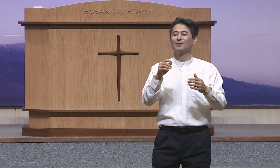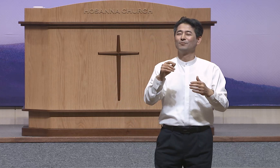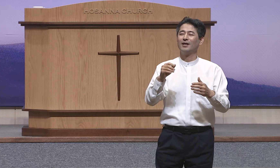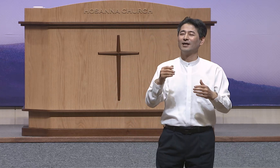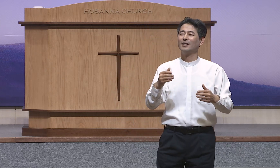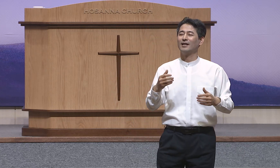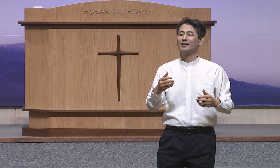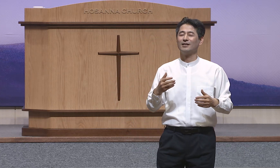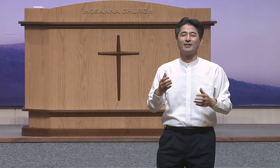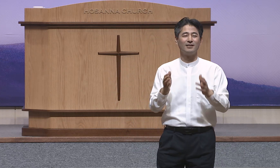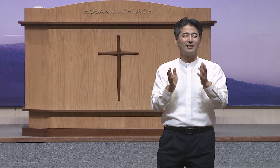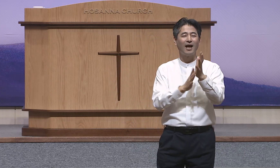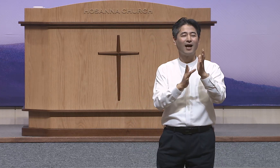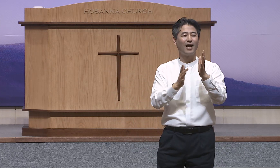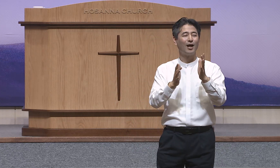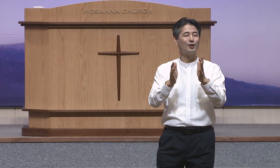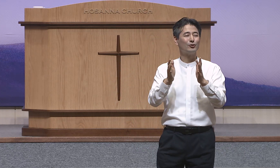제가 기억하기로는